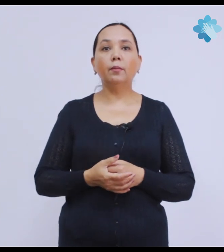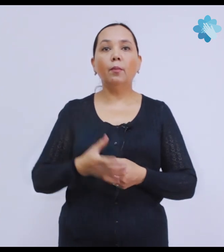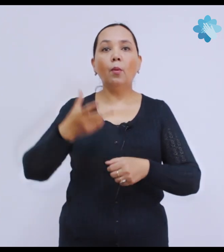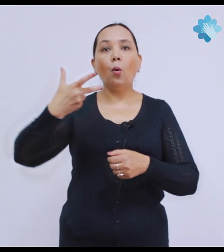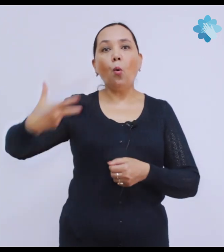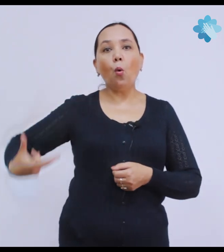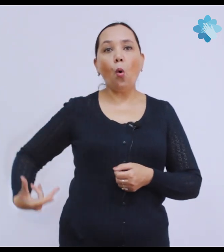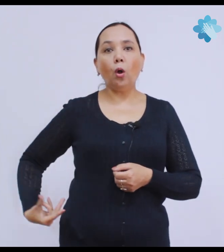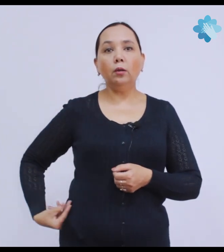укол